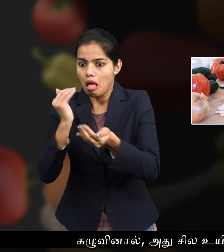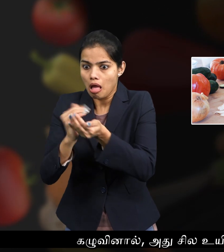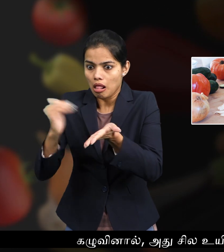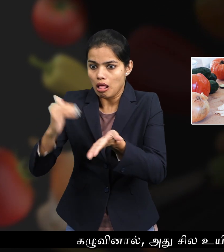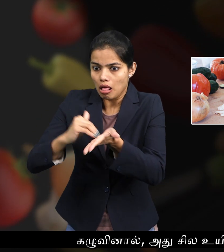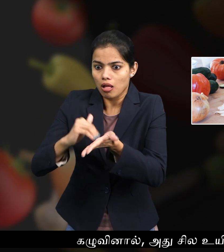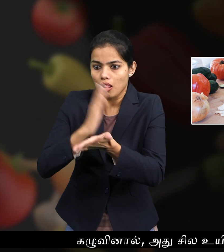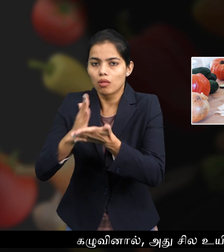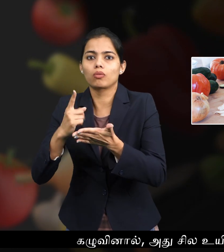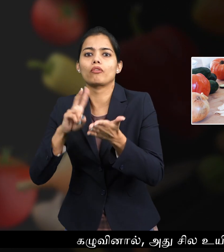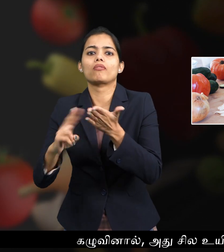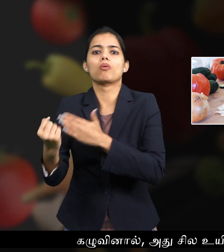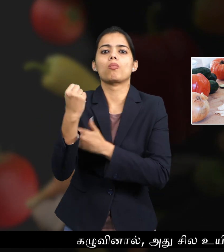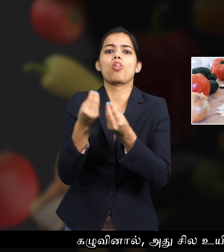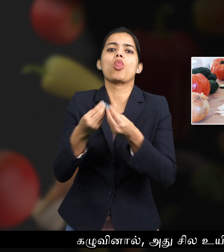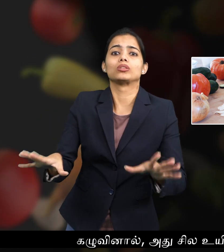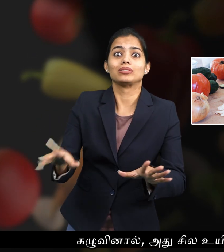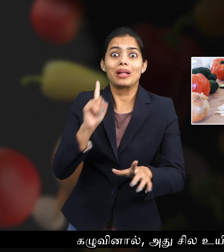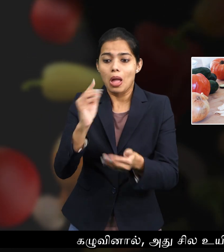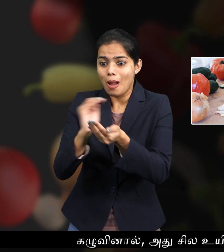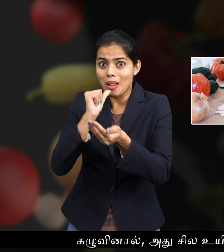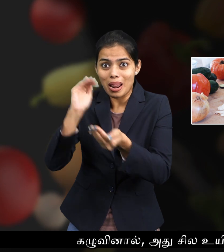இழக்க நேரிடும்.